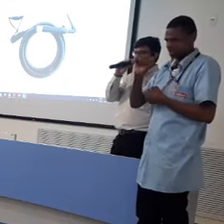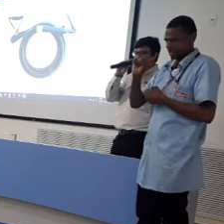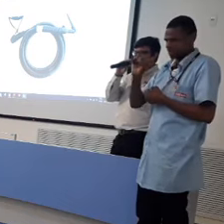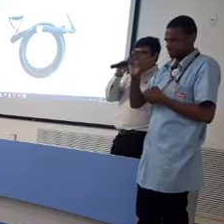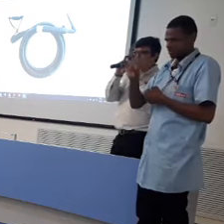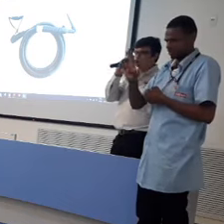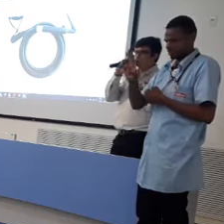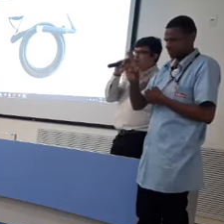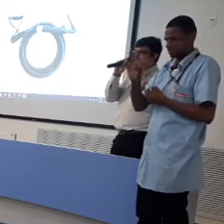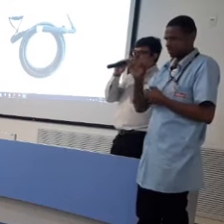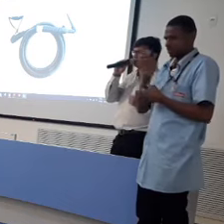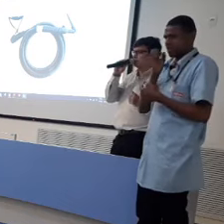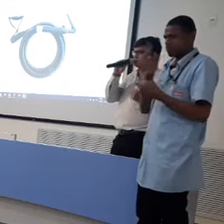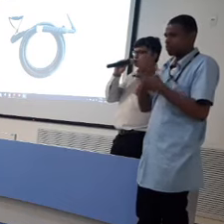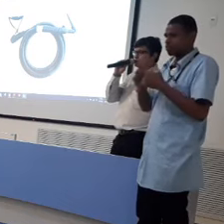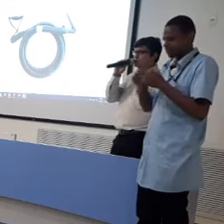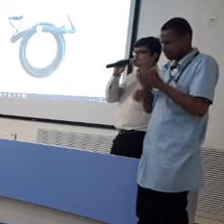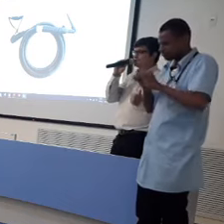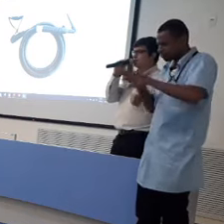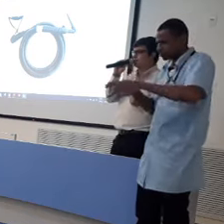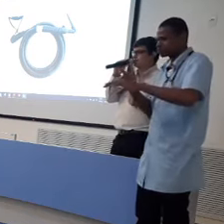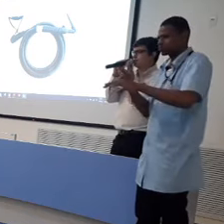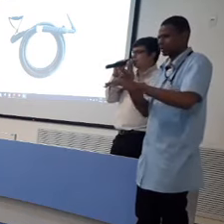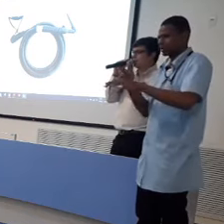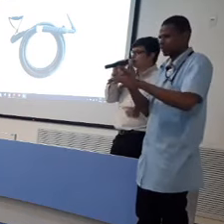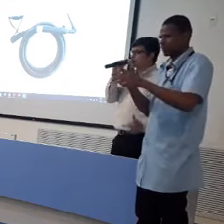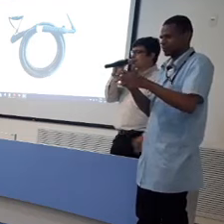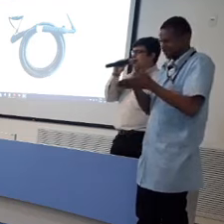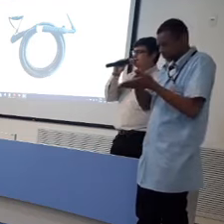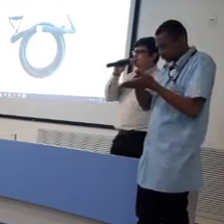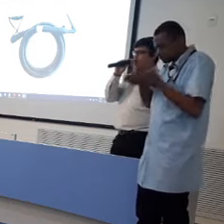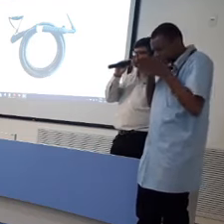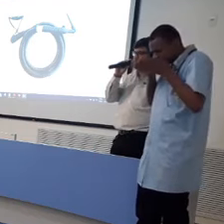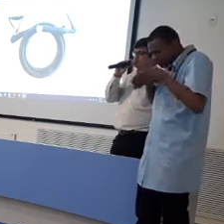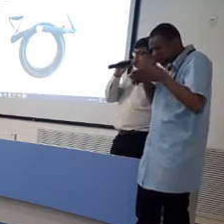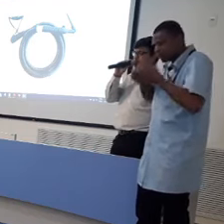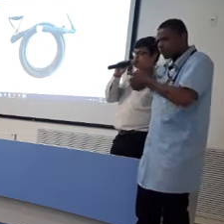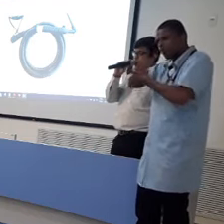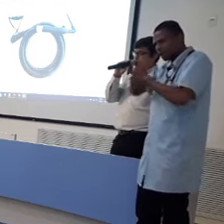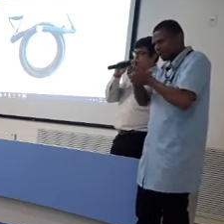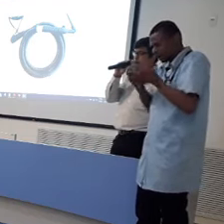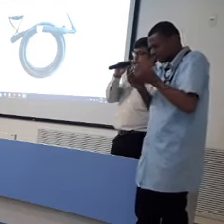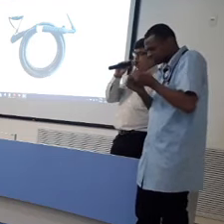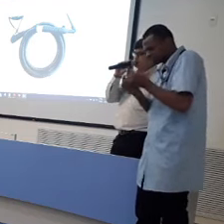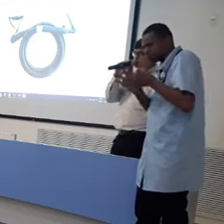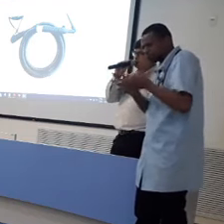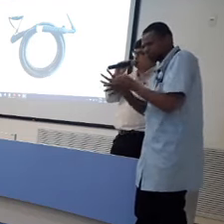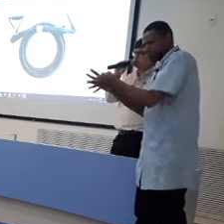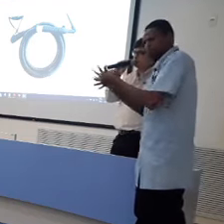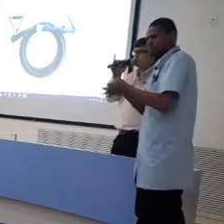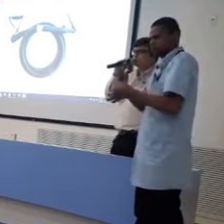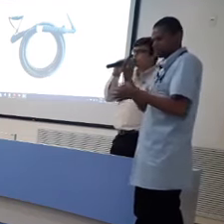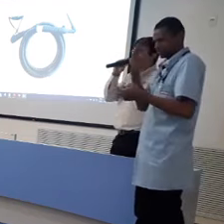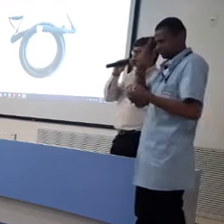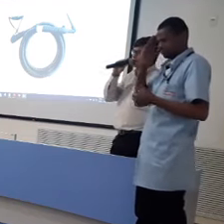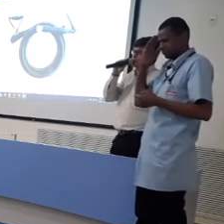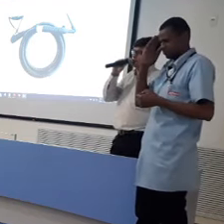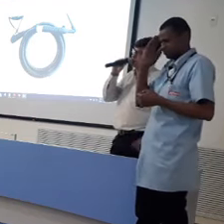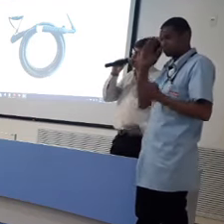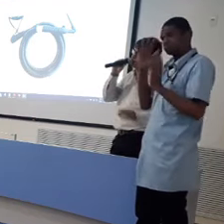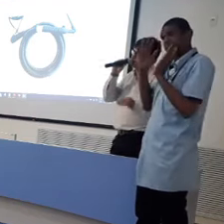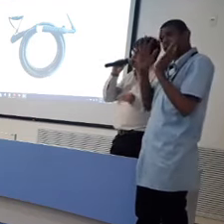bem pontual, você não tem espinho, a velocidade é grande, a qualidade é muito boa, tá? Então eu